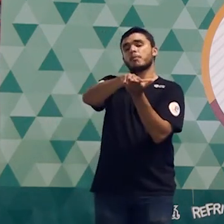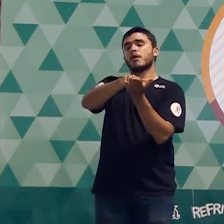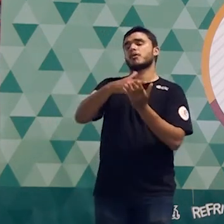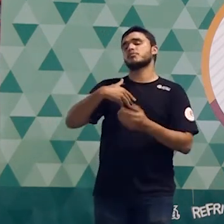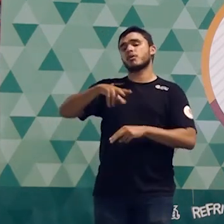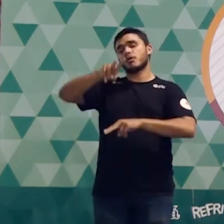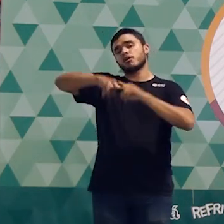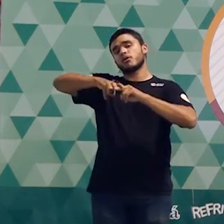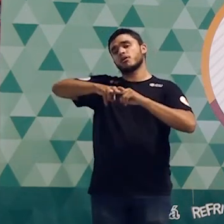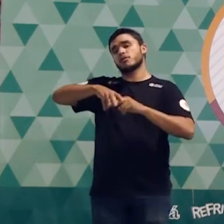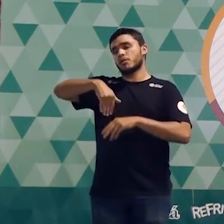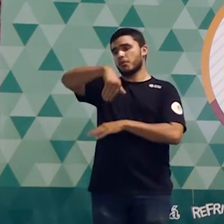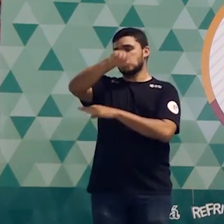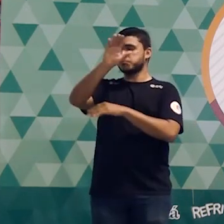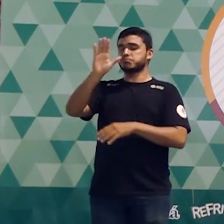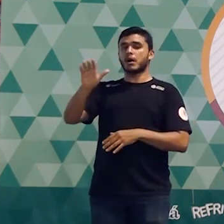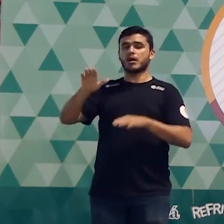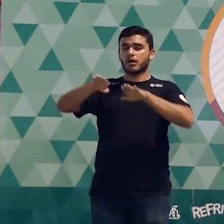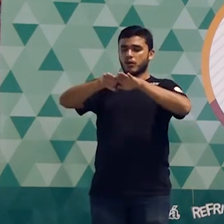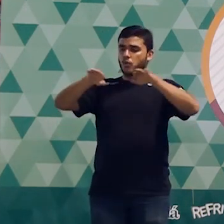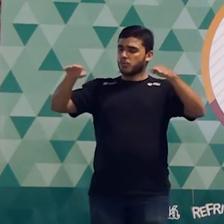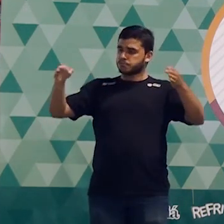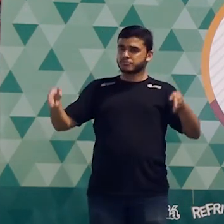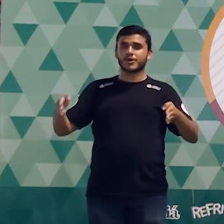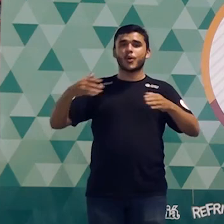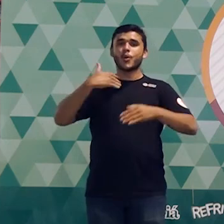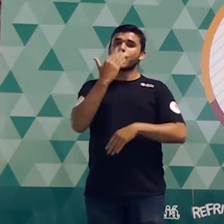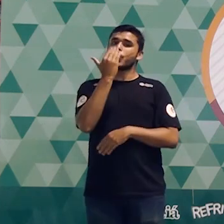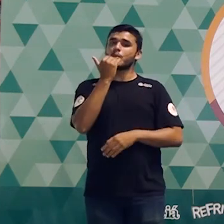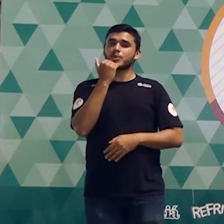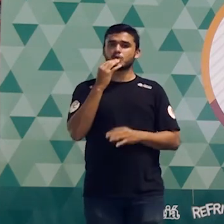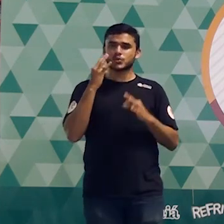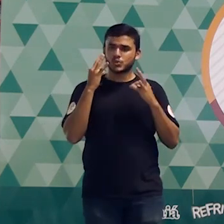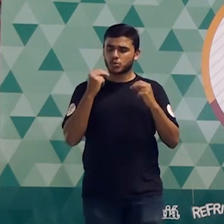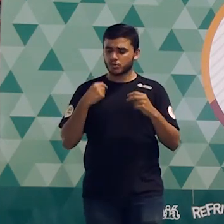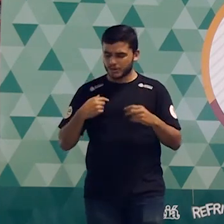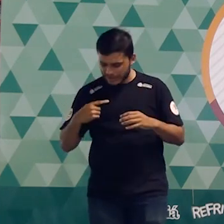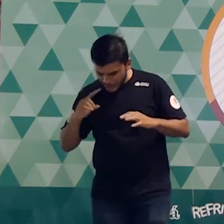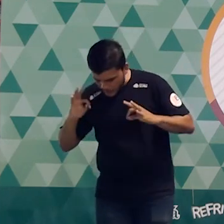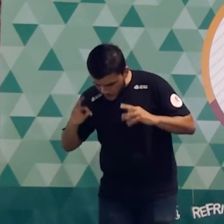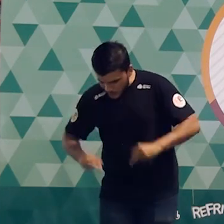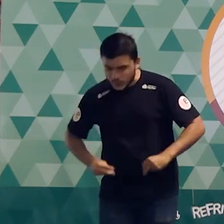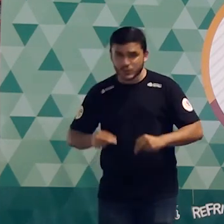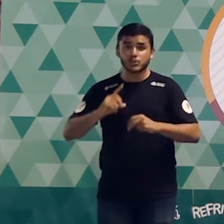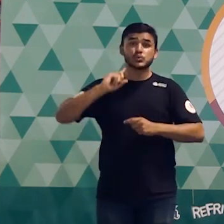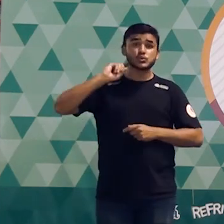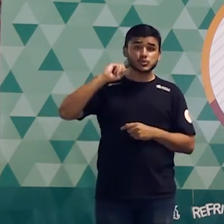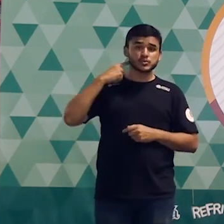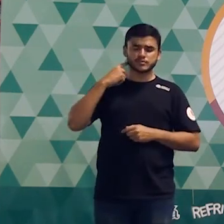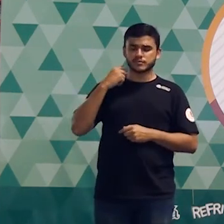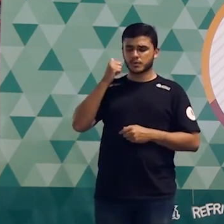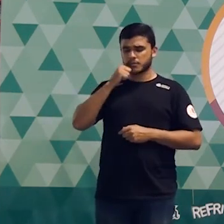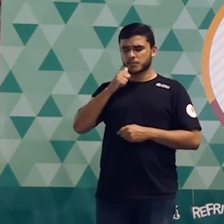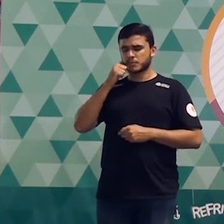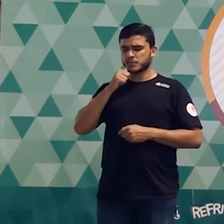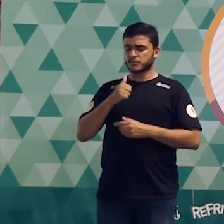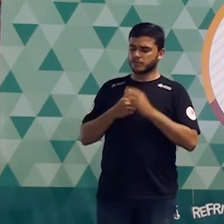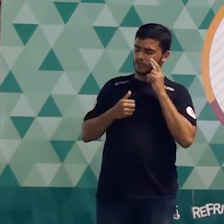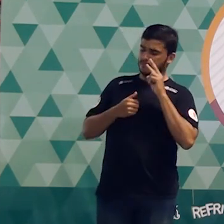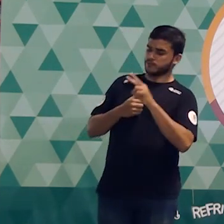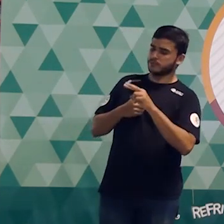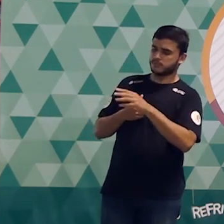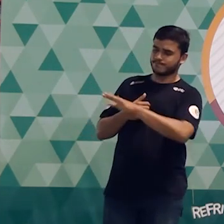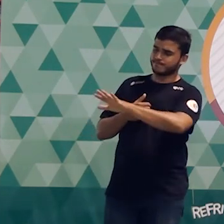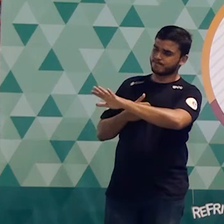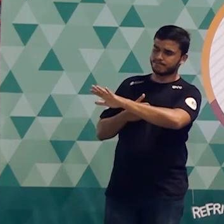cadeira, botava os pezão em cima da mesa. Aqueles pés que passaram por cima de tudo aquilo. Certo? A mulher chegava e disse, meu filho, tira os pés de cima